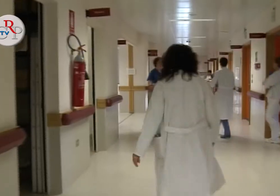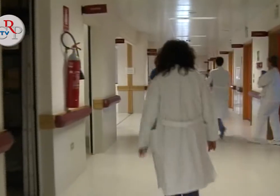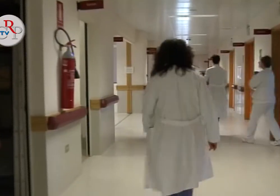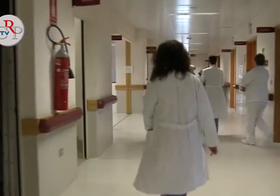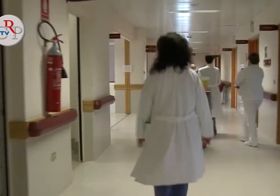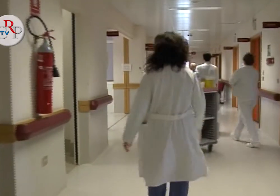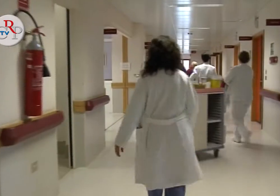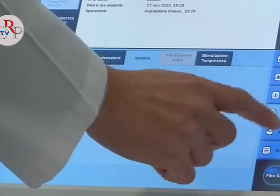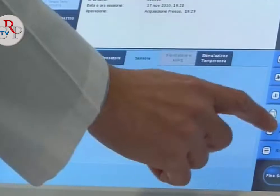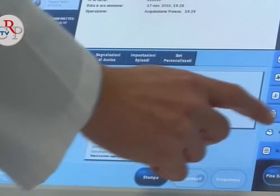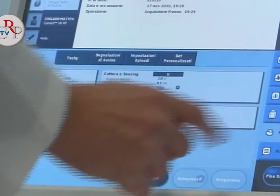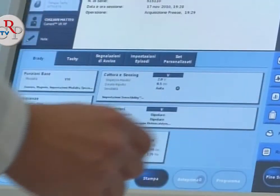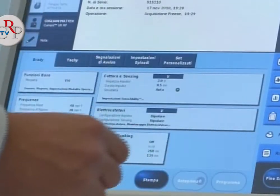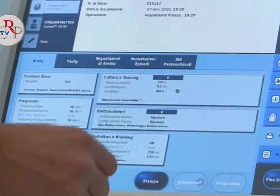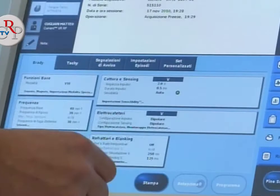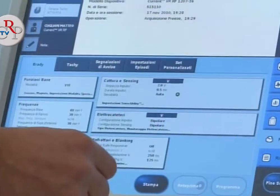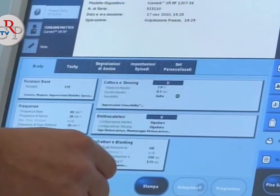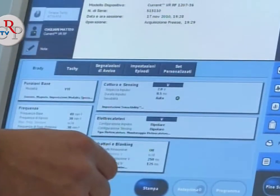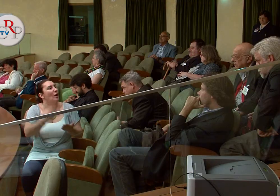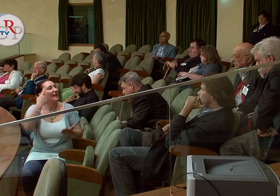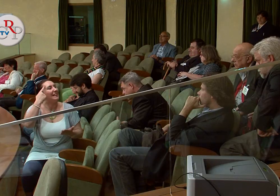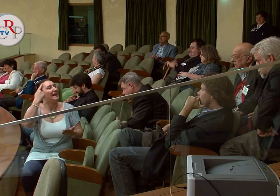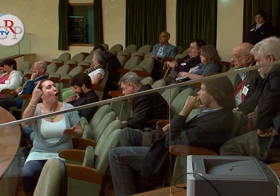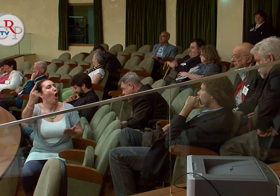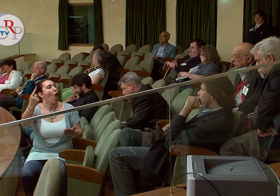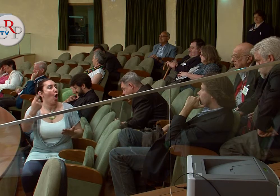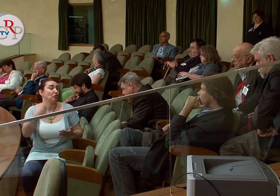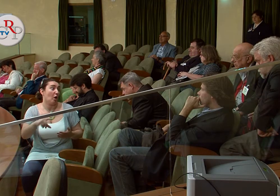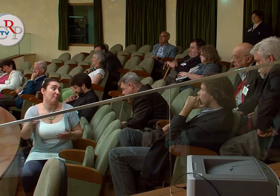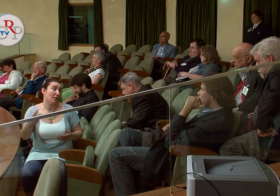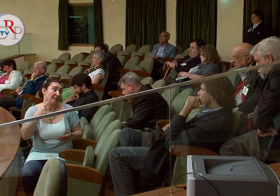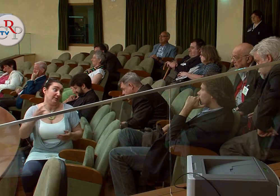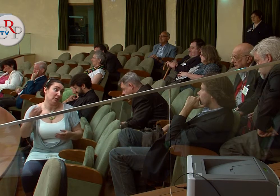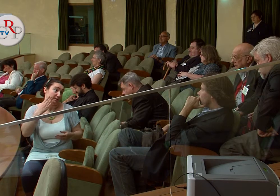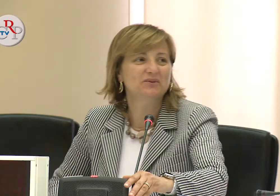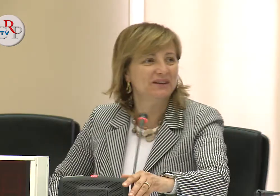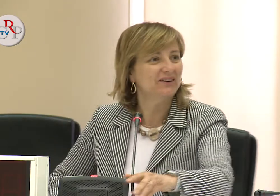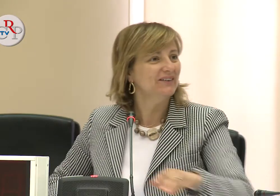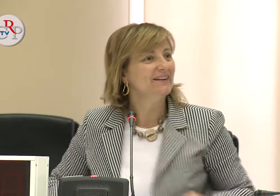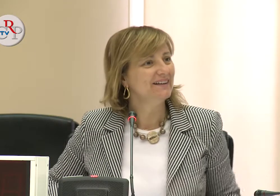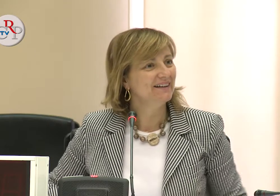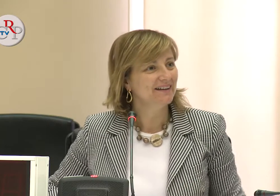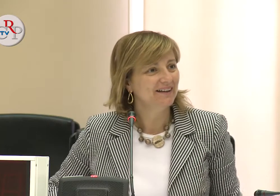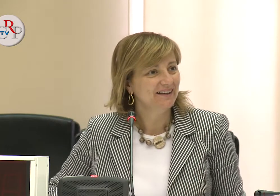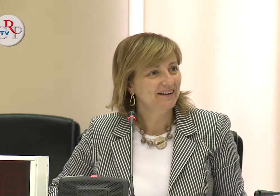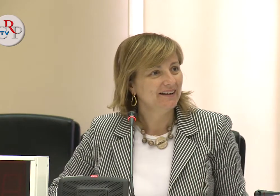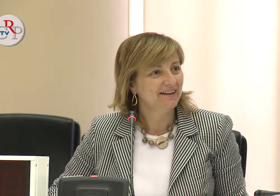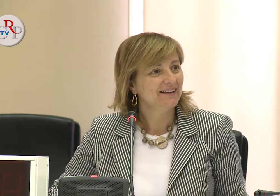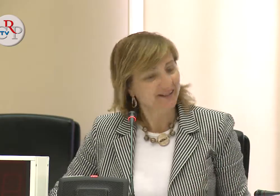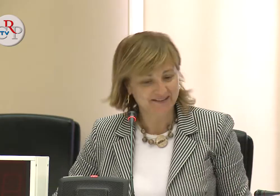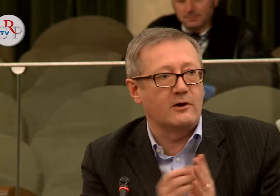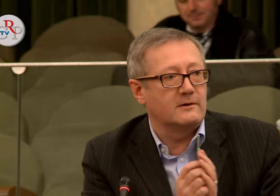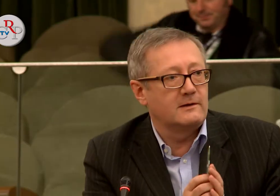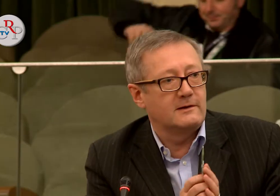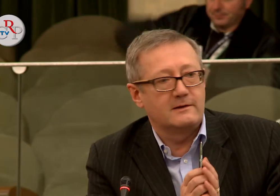cocleare e per consentire l'integrazione scolastica e sociale delle persone sorde. Sentiamo i relatori Gianna Pentenero, Partito